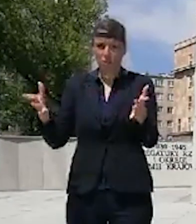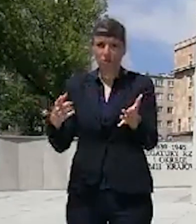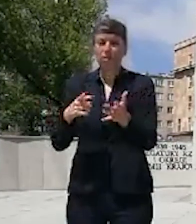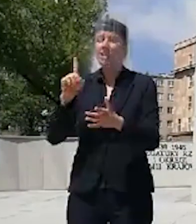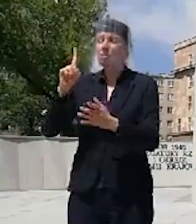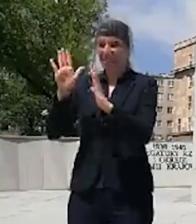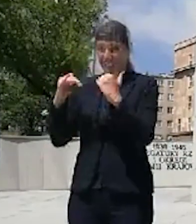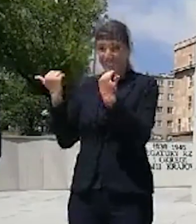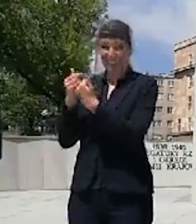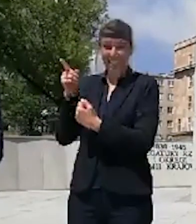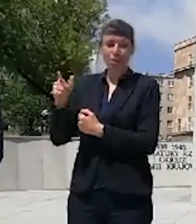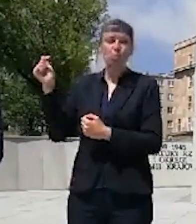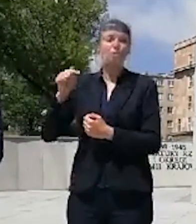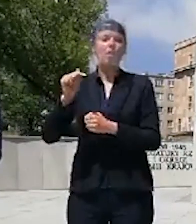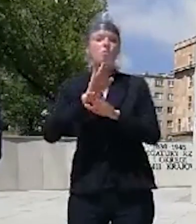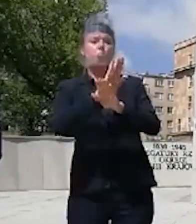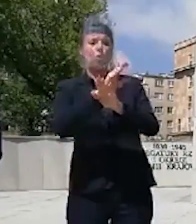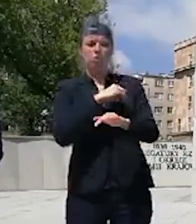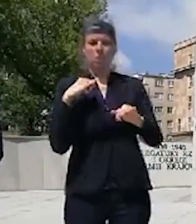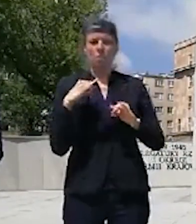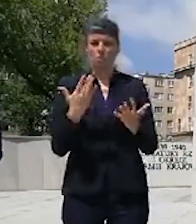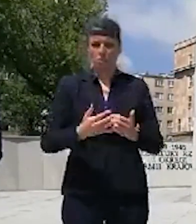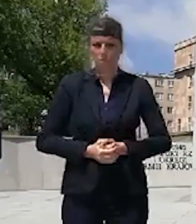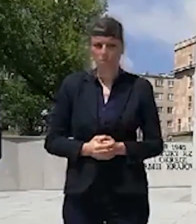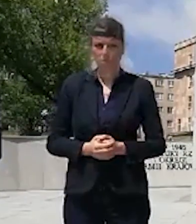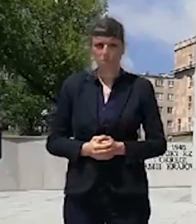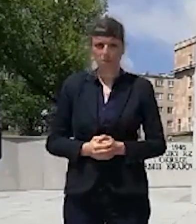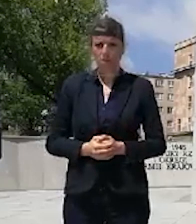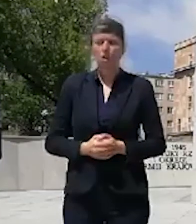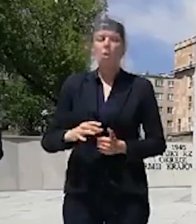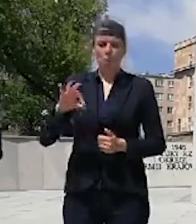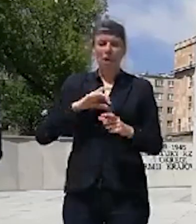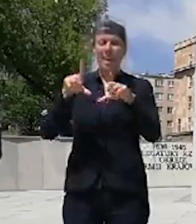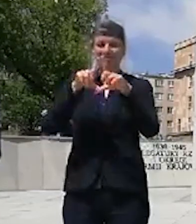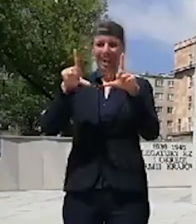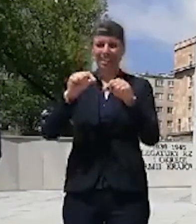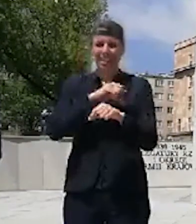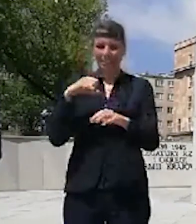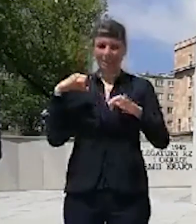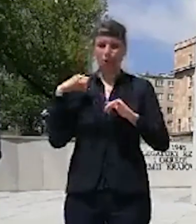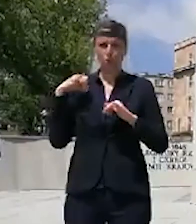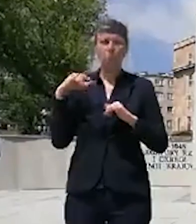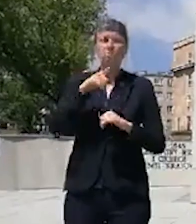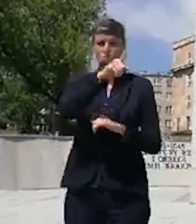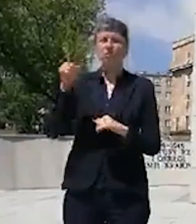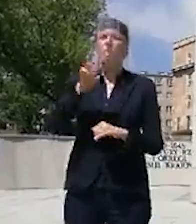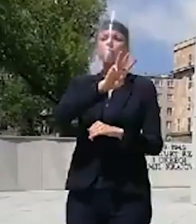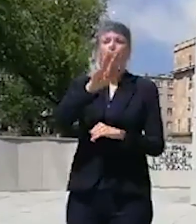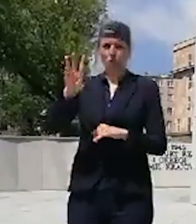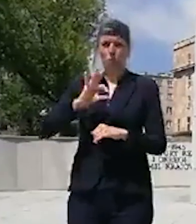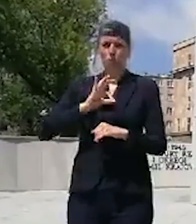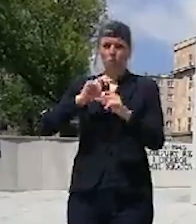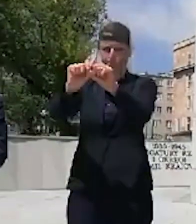miejscem, które broni samorządów. Ja bardzo wyraźnie w mojej karcie samorządowej, którą możecie znaleźć na mojej stronie